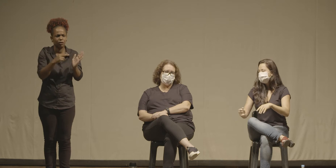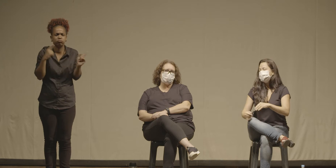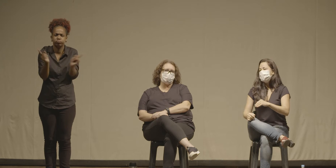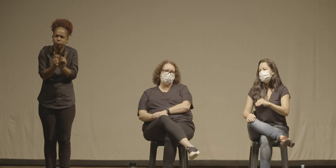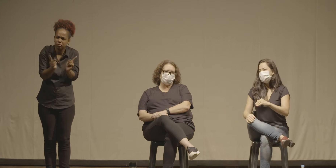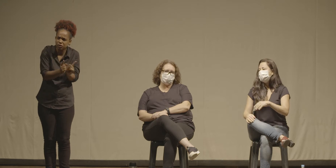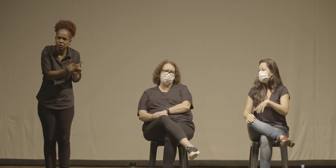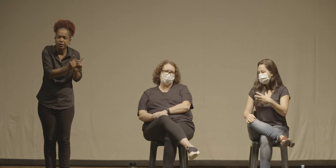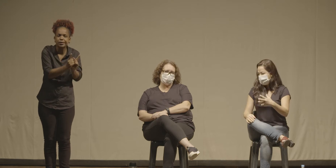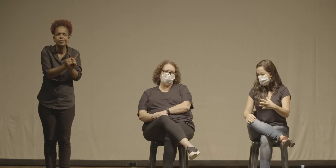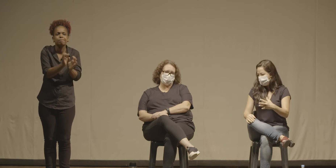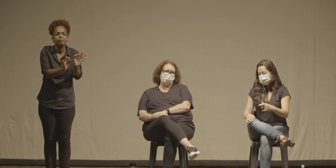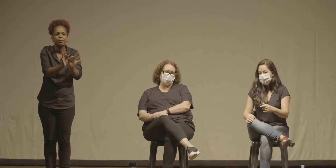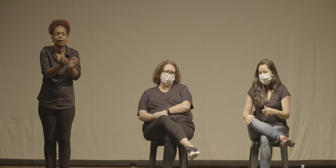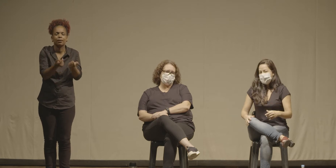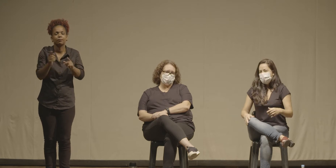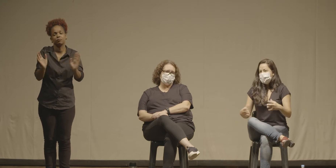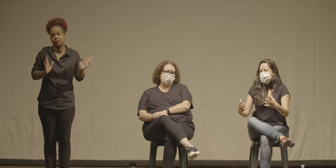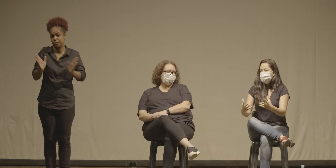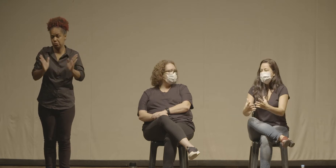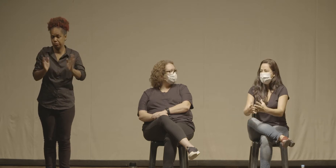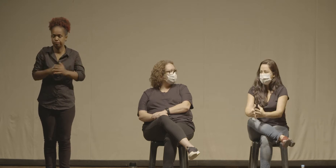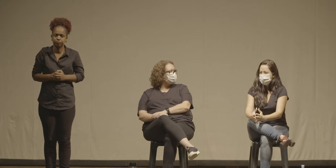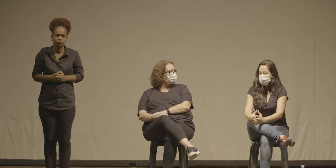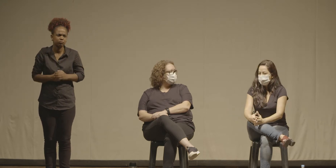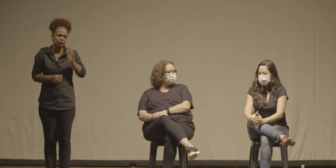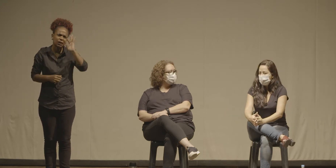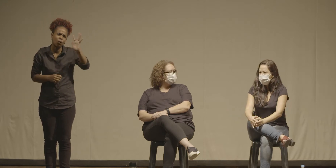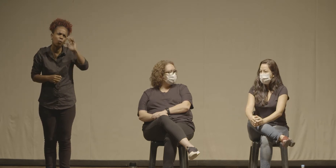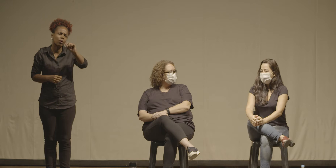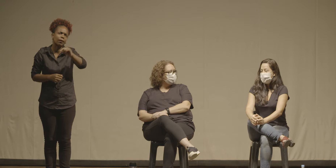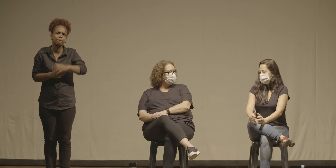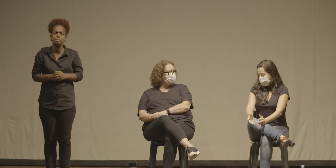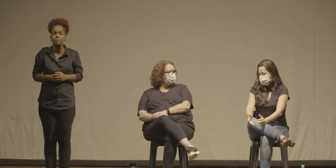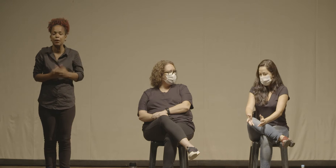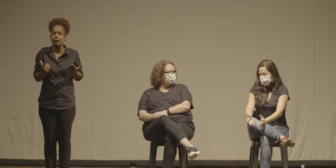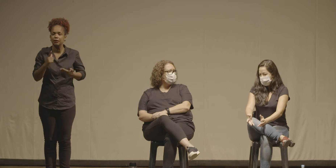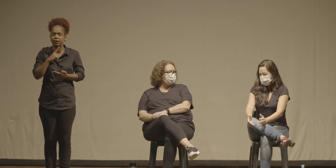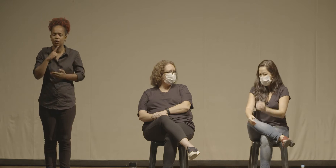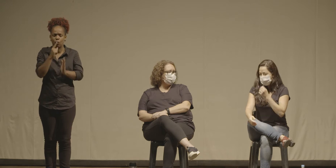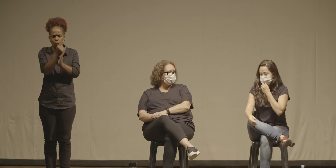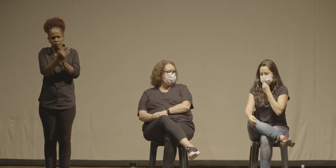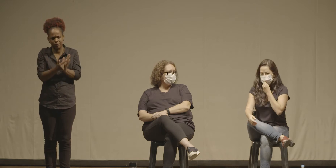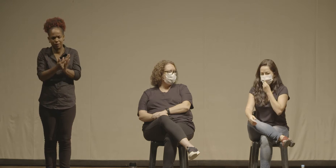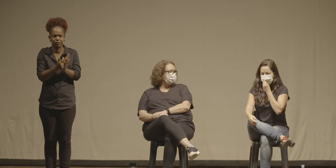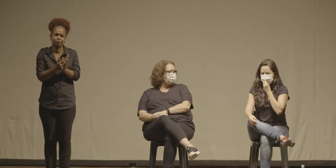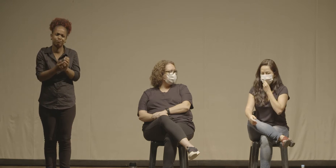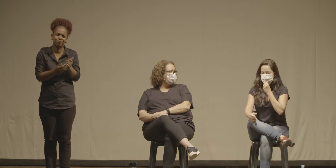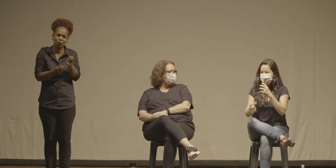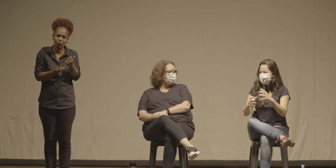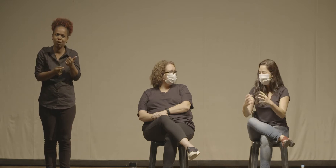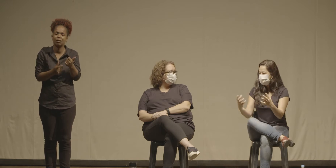teaser. Então, levou esse tempo. O que a gente pensou? Como era baixo o orçamento, era necessário